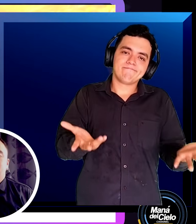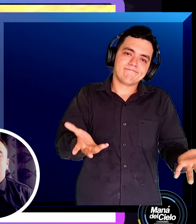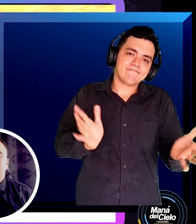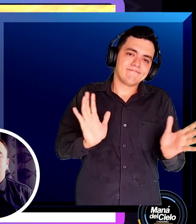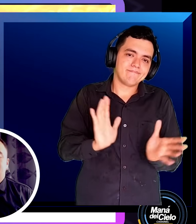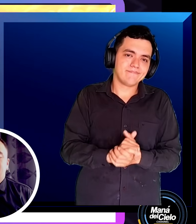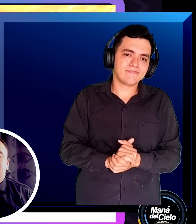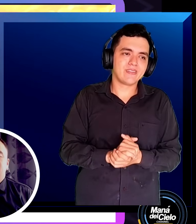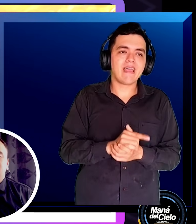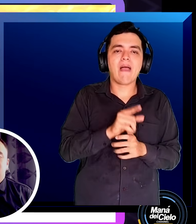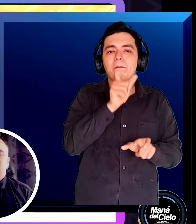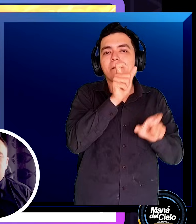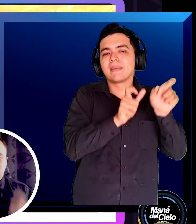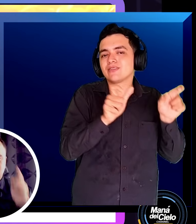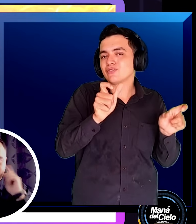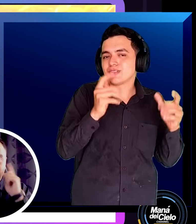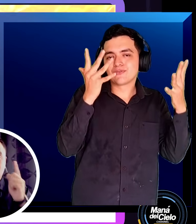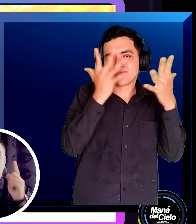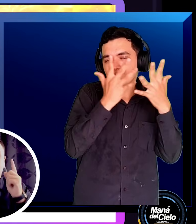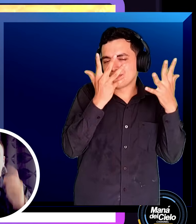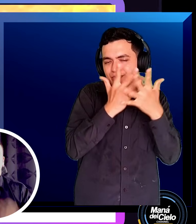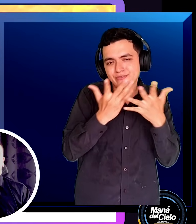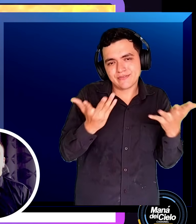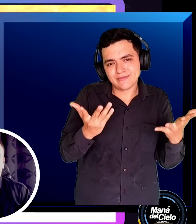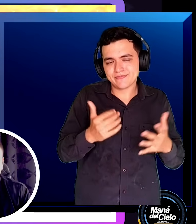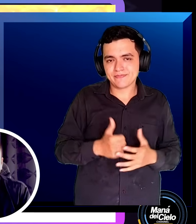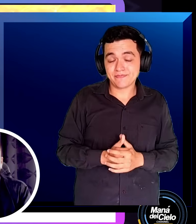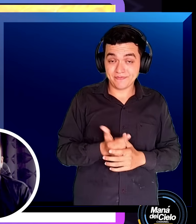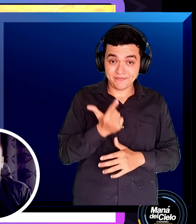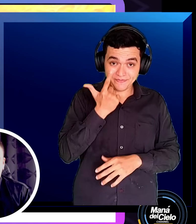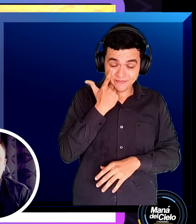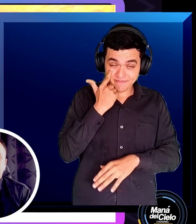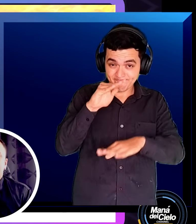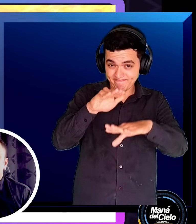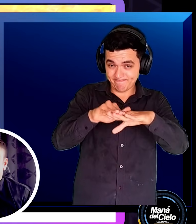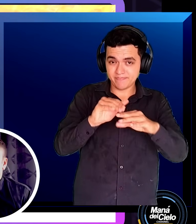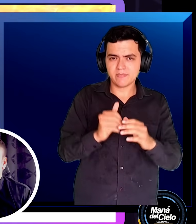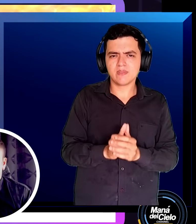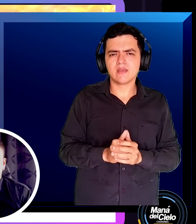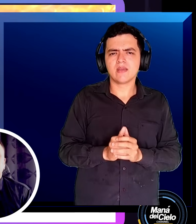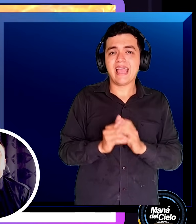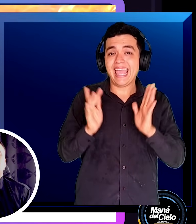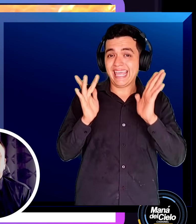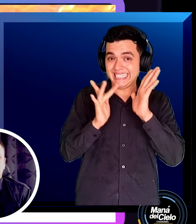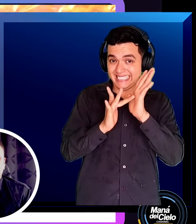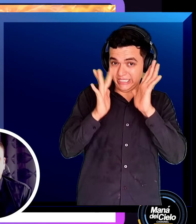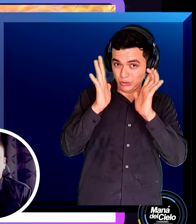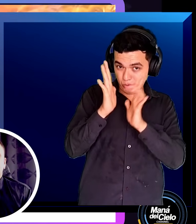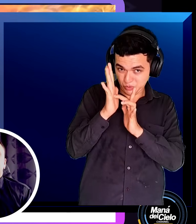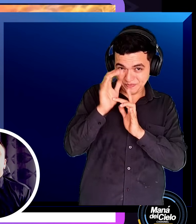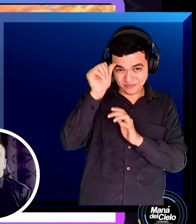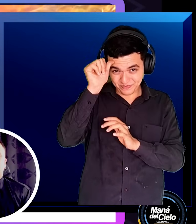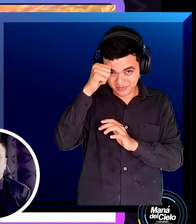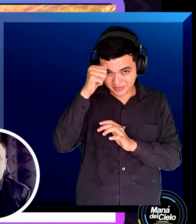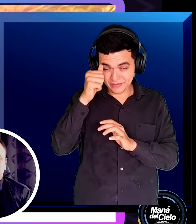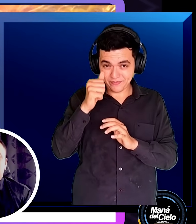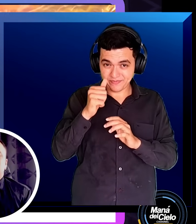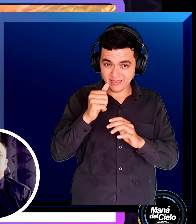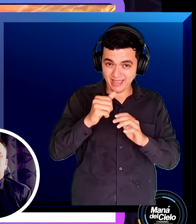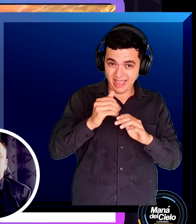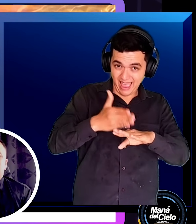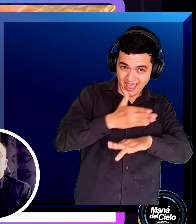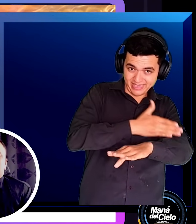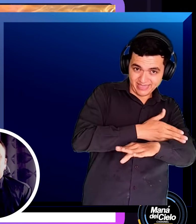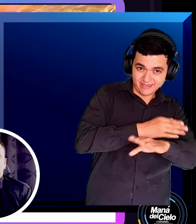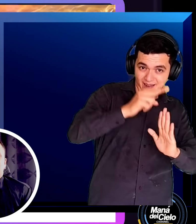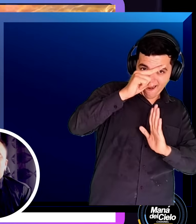Vea, si uno no le presta atención a esto, fuera como una incoherencia. Pero la palabra de Dios no es incoherente.